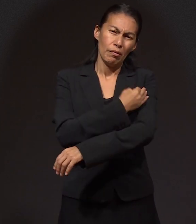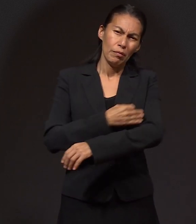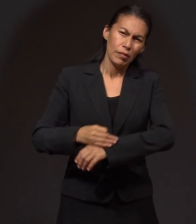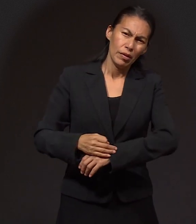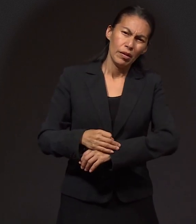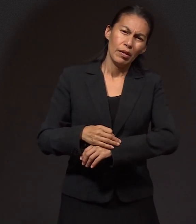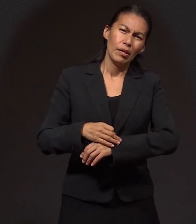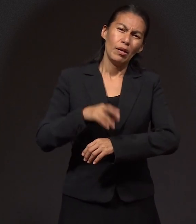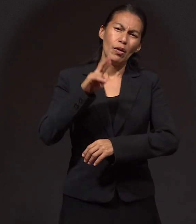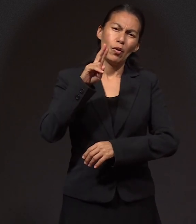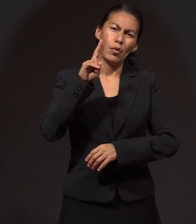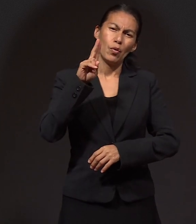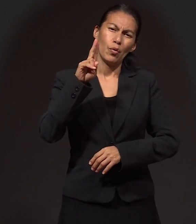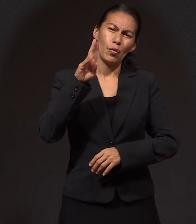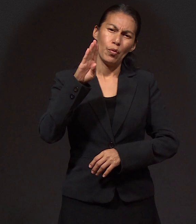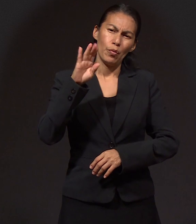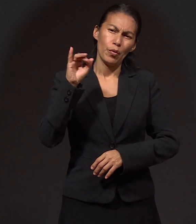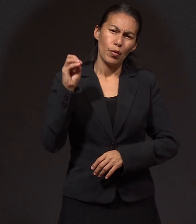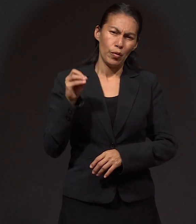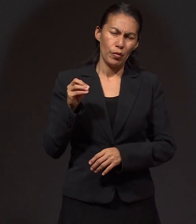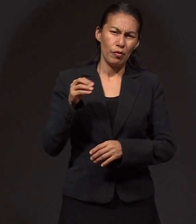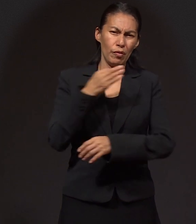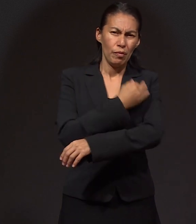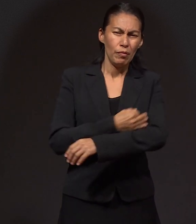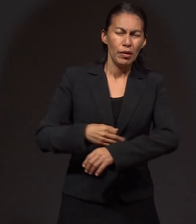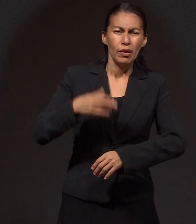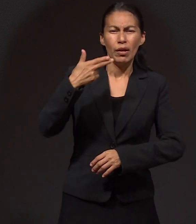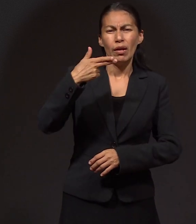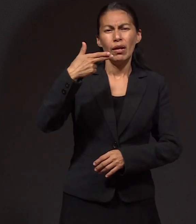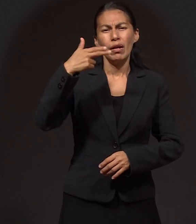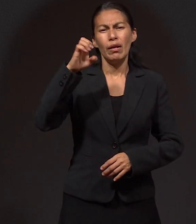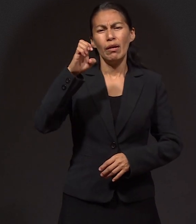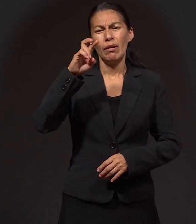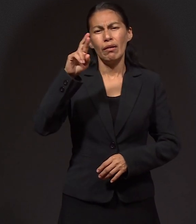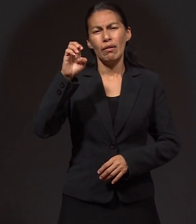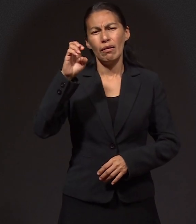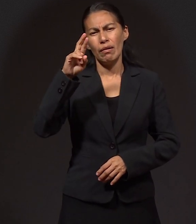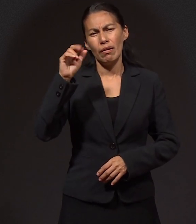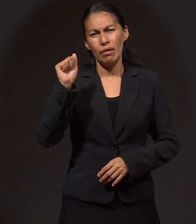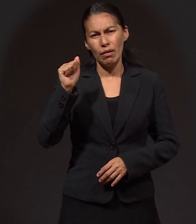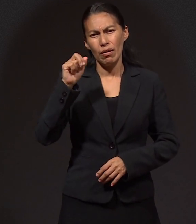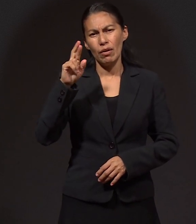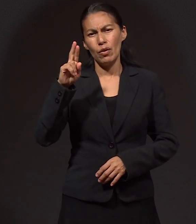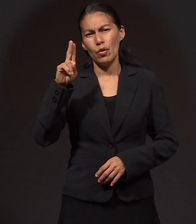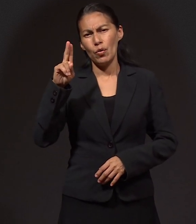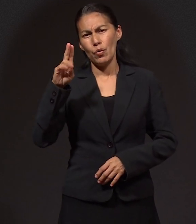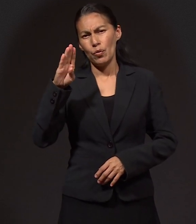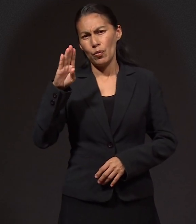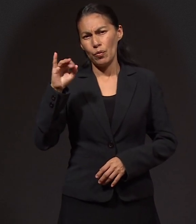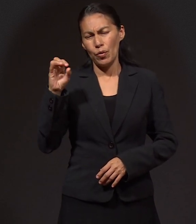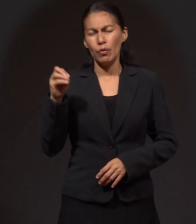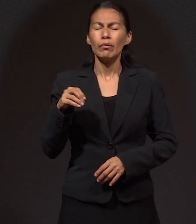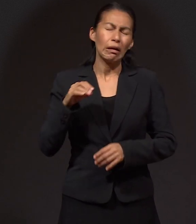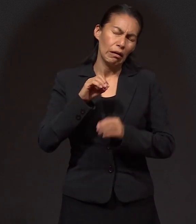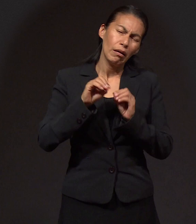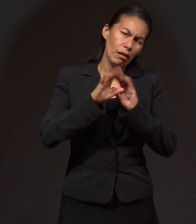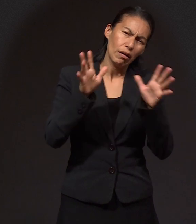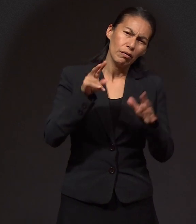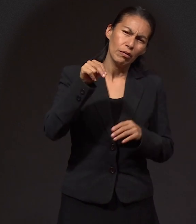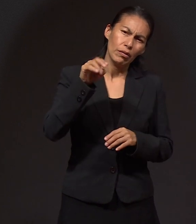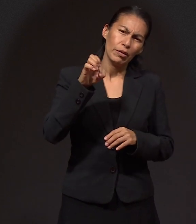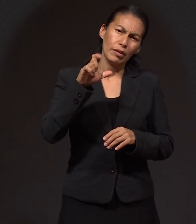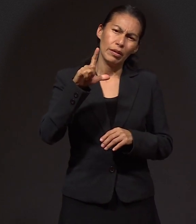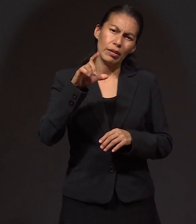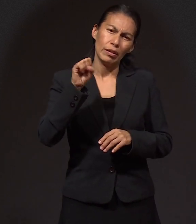Pedraza. Por mi familia Jaime Rubio. También por familia Herrera Rubio. Bendiciones.